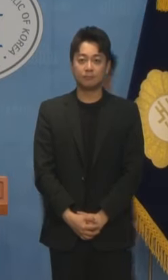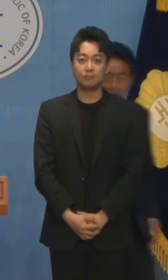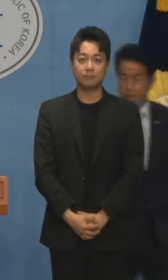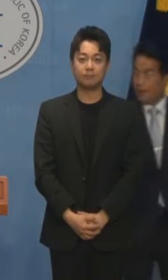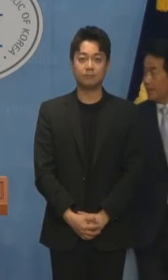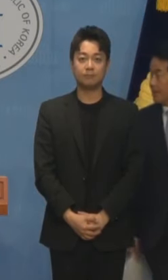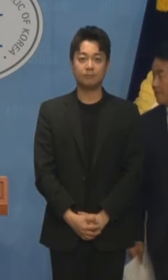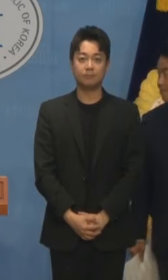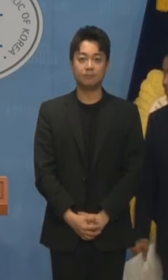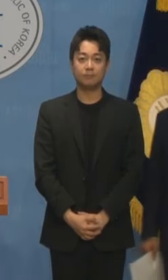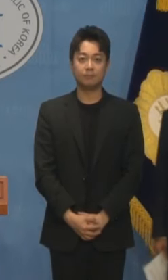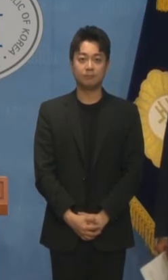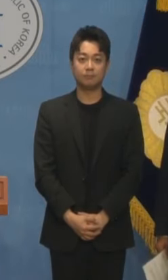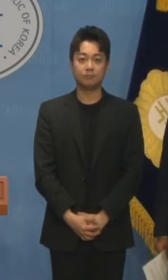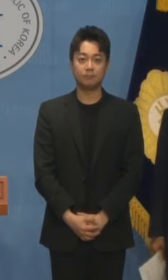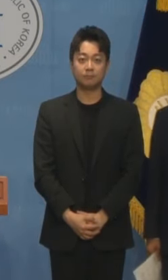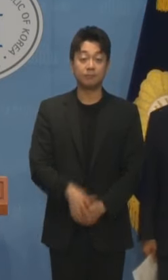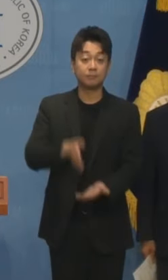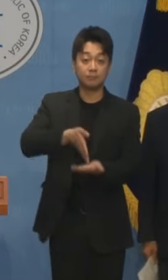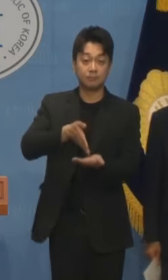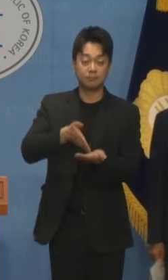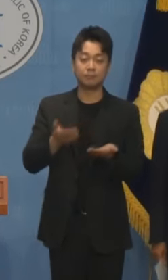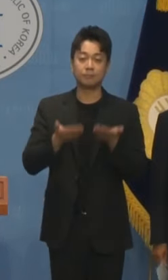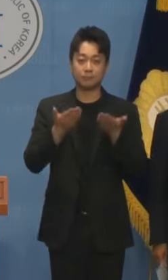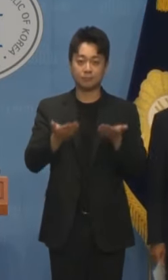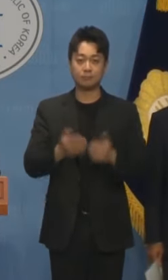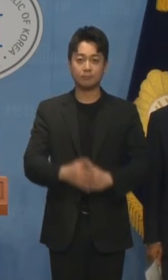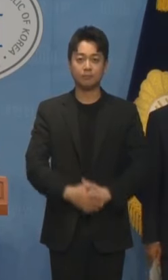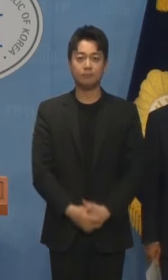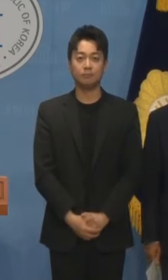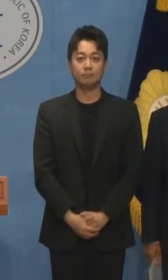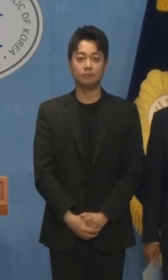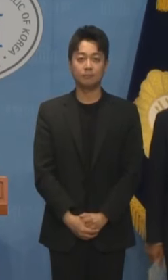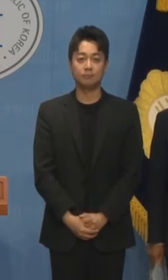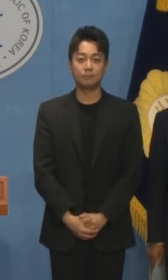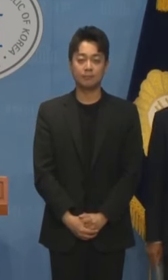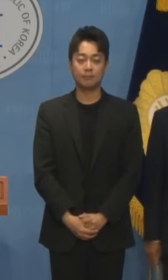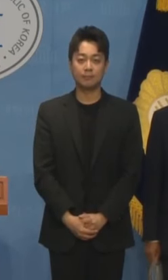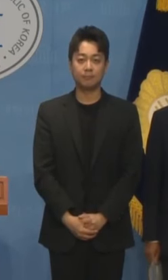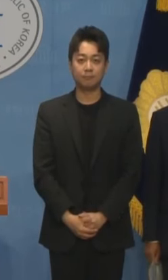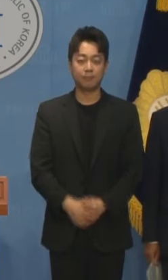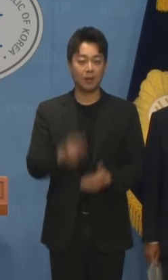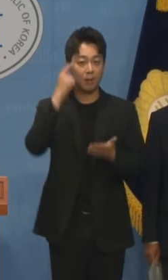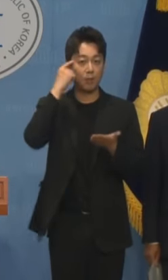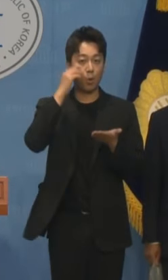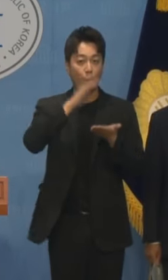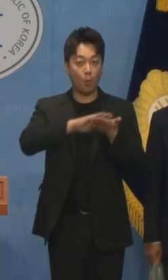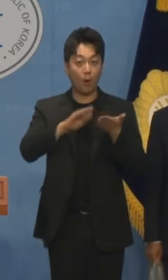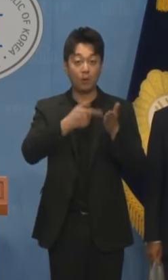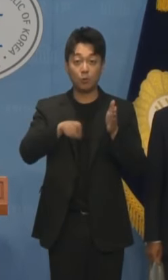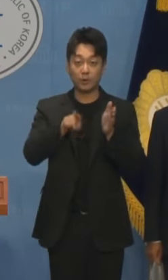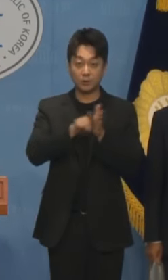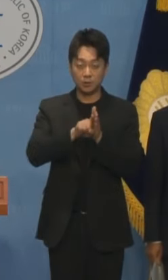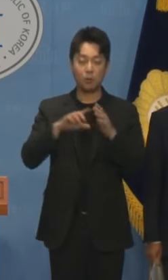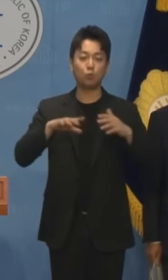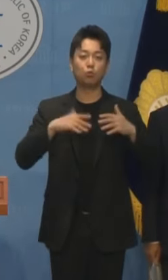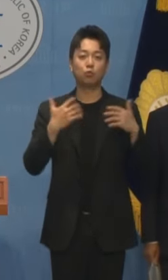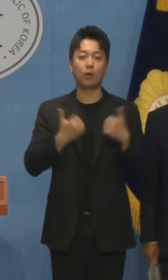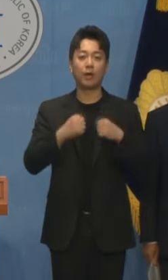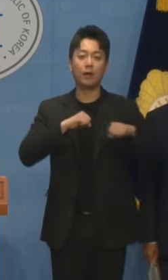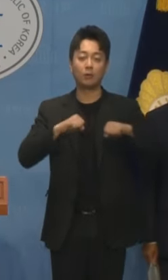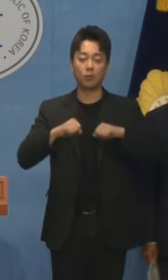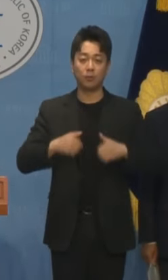고맙습니다 예 기자의 견문 낭독하도록 하겠습니다 평화를 위해 국회가 나서야